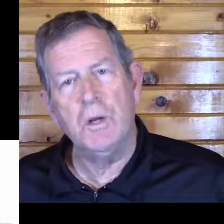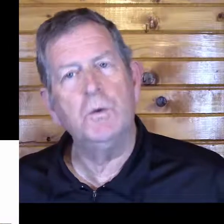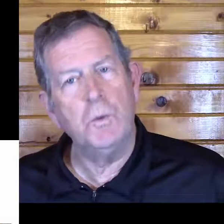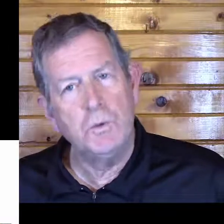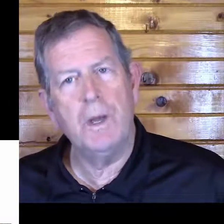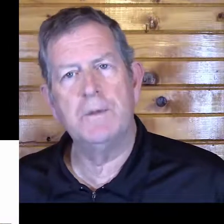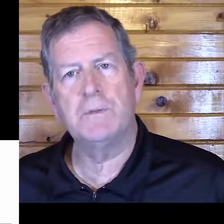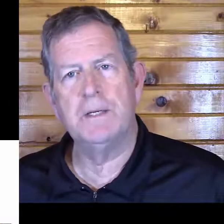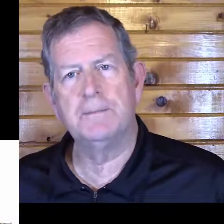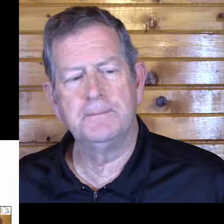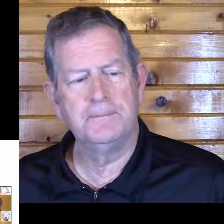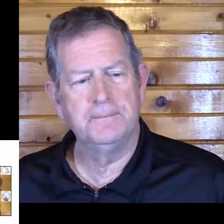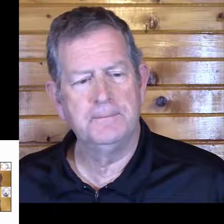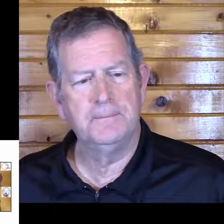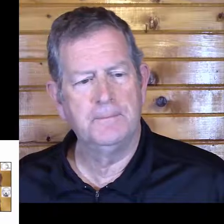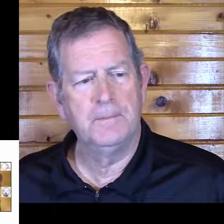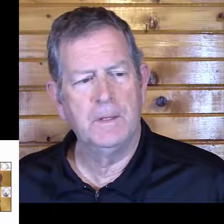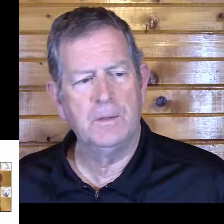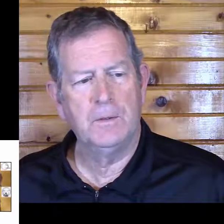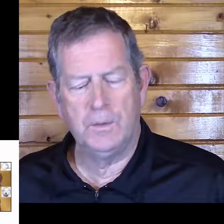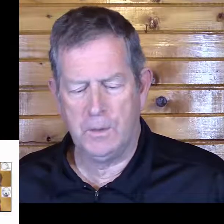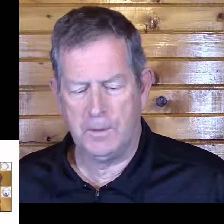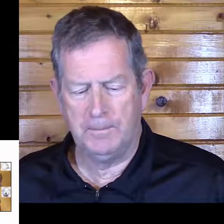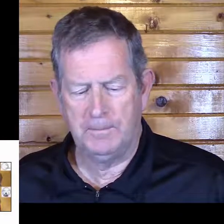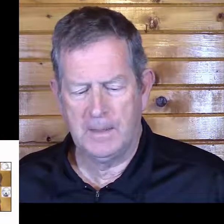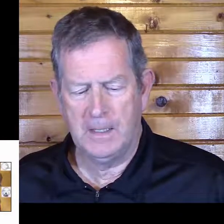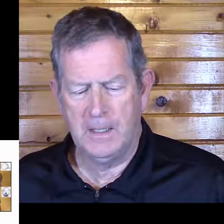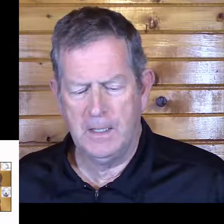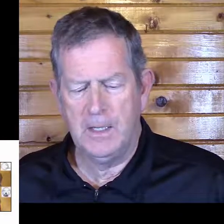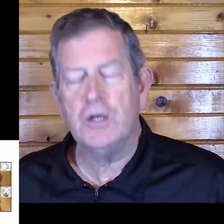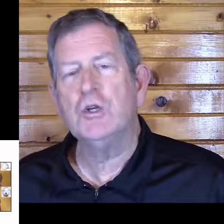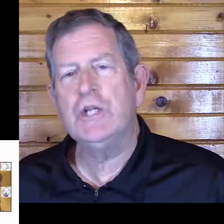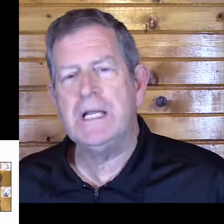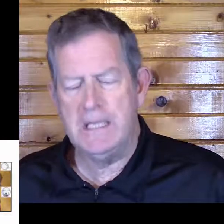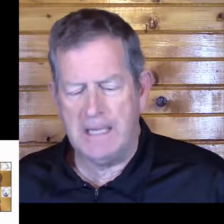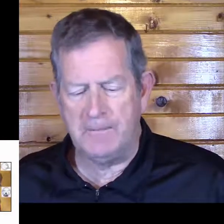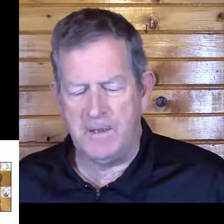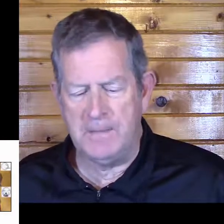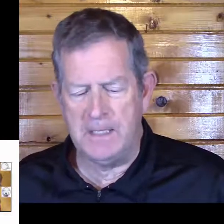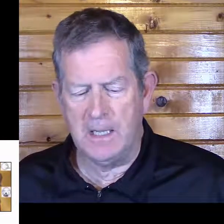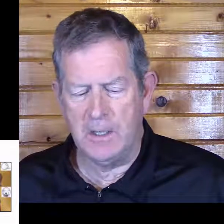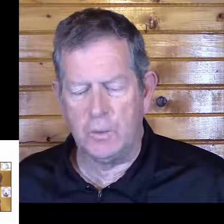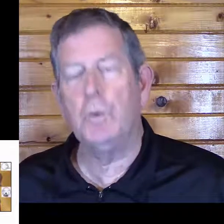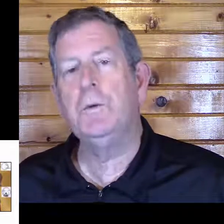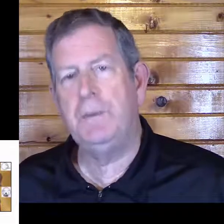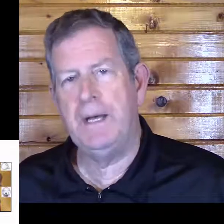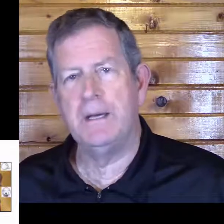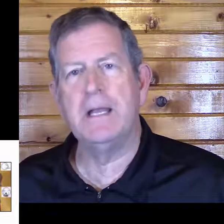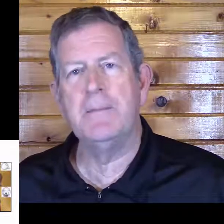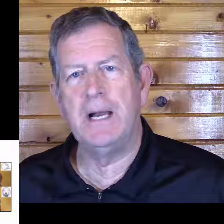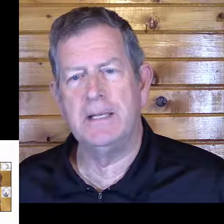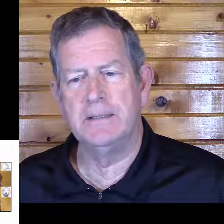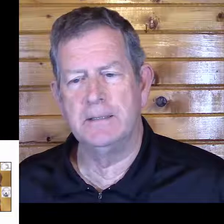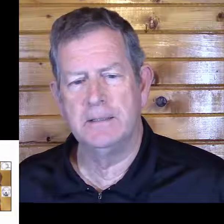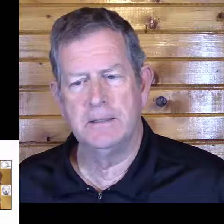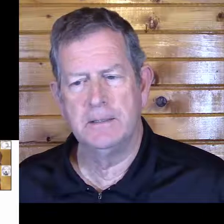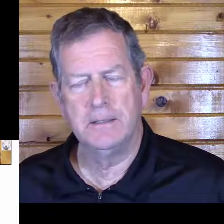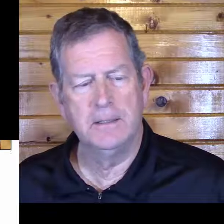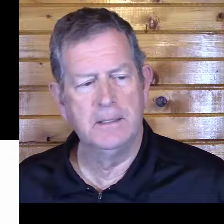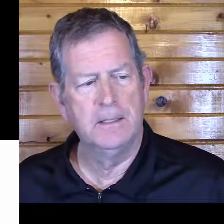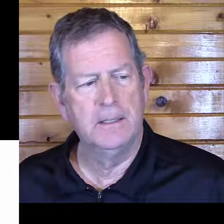J'ai l'argent dont tu as besoin. 2. J'aide la famille dont le père est